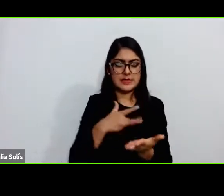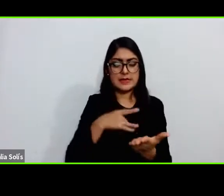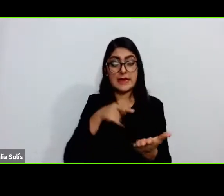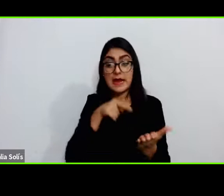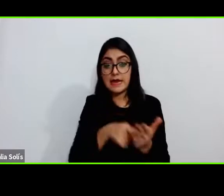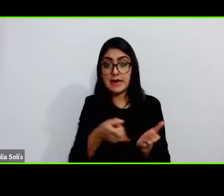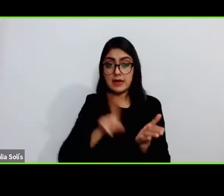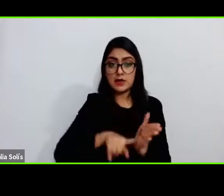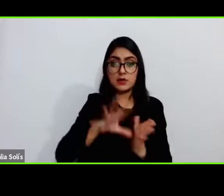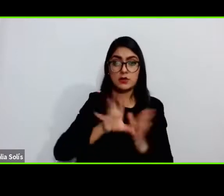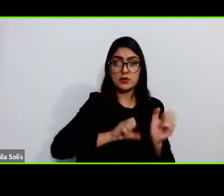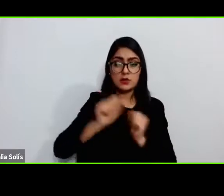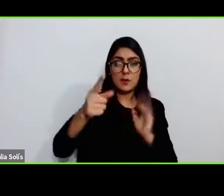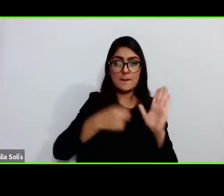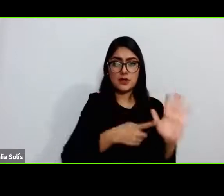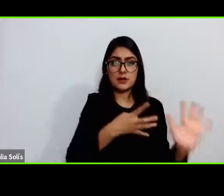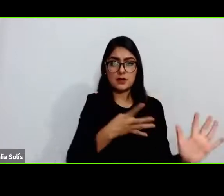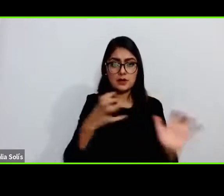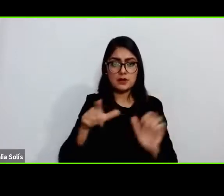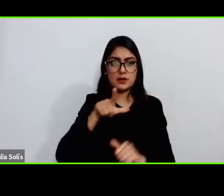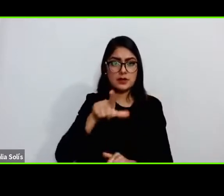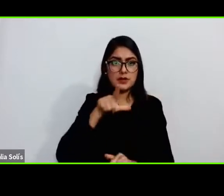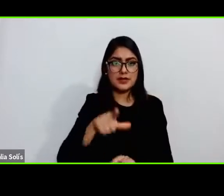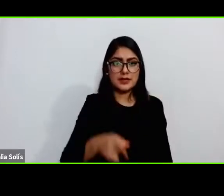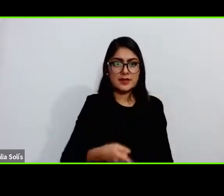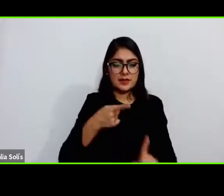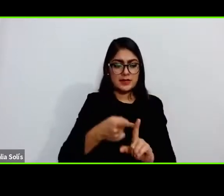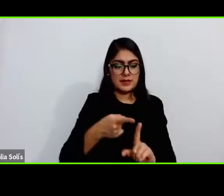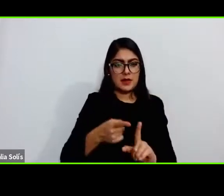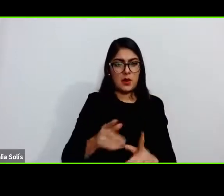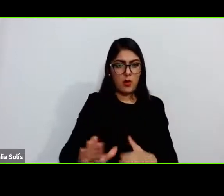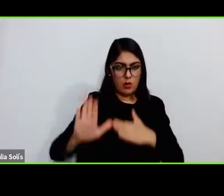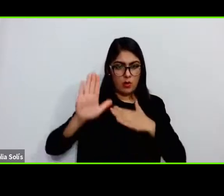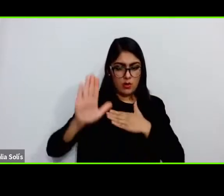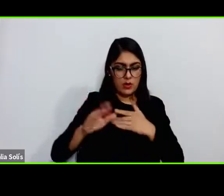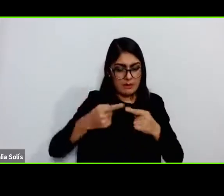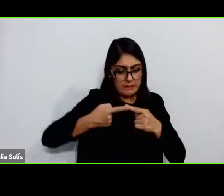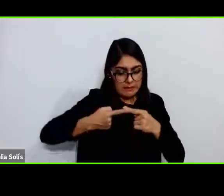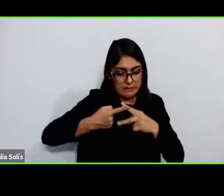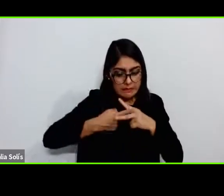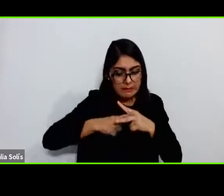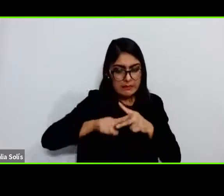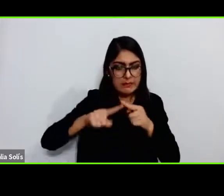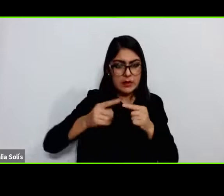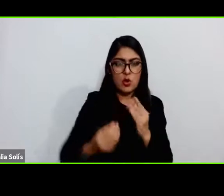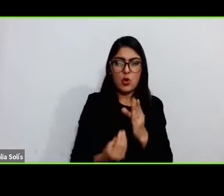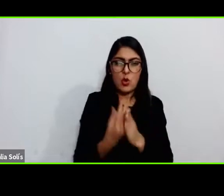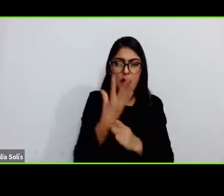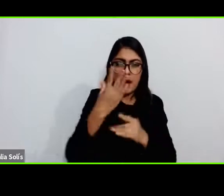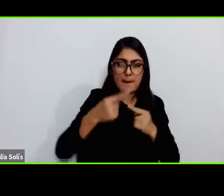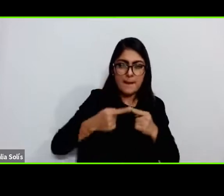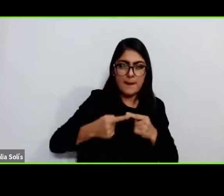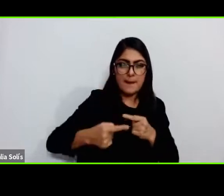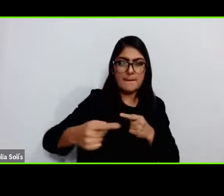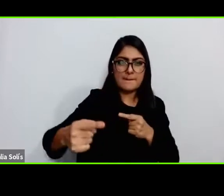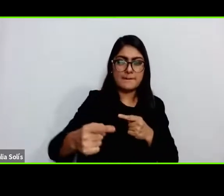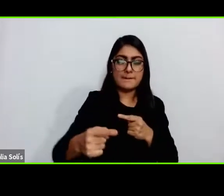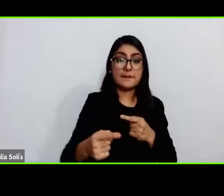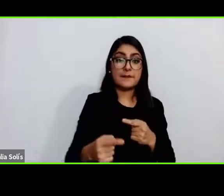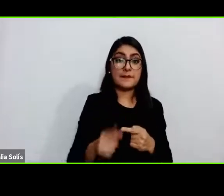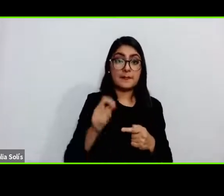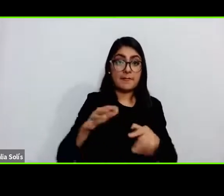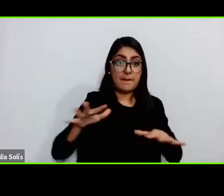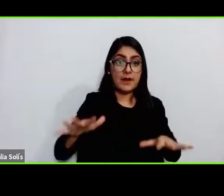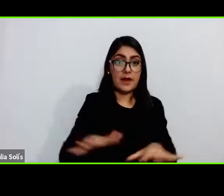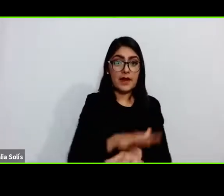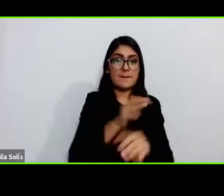un compromiso pionero, temprano, digamos, comparado, si entendemos en el derecho comparado, con la transformación